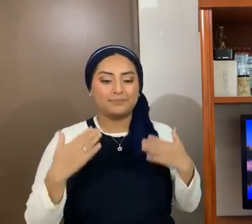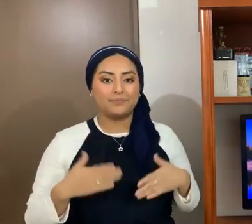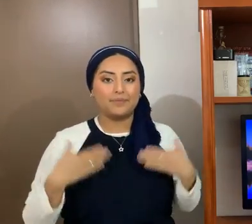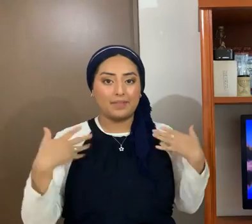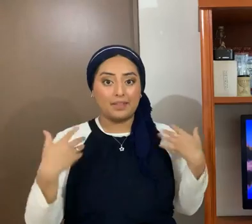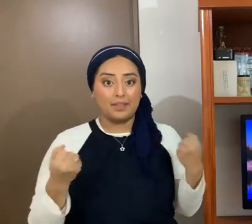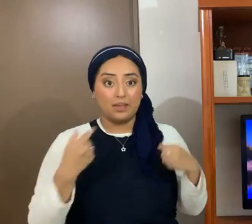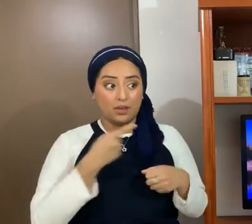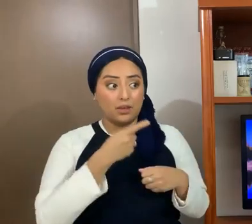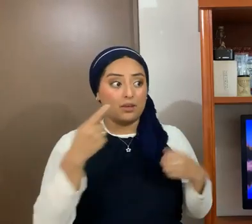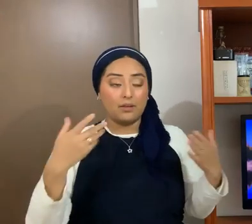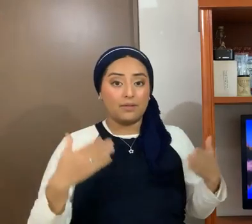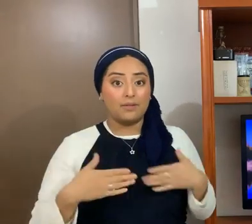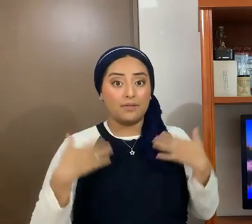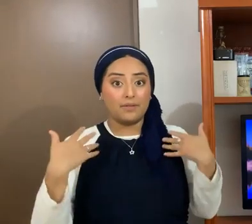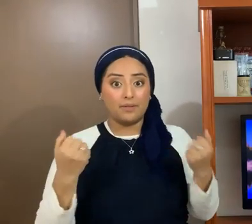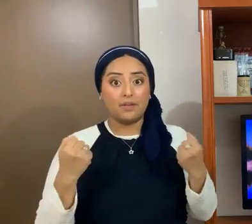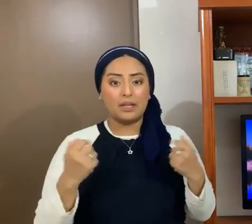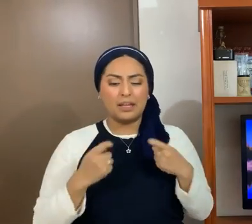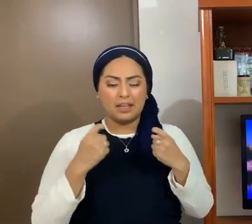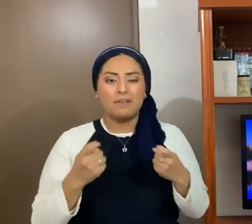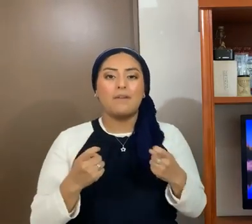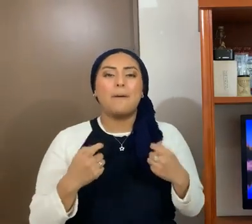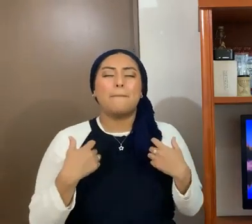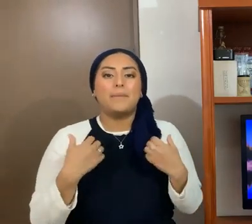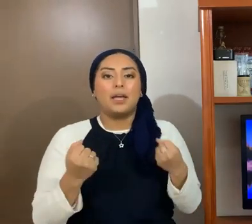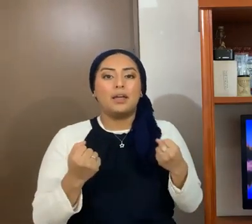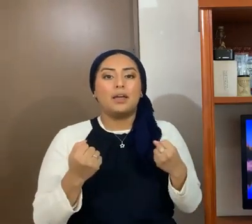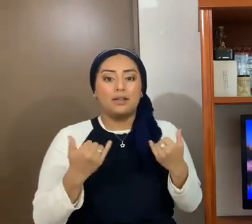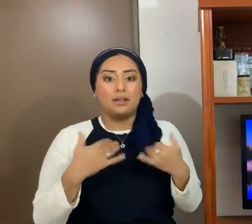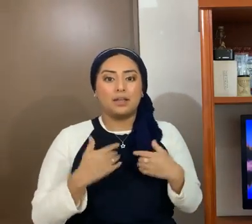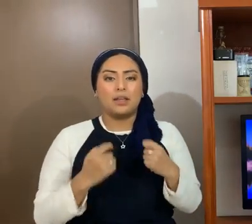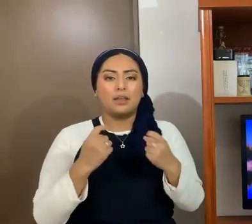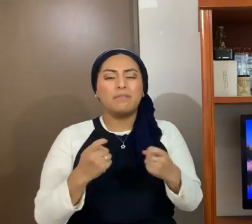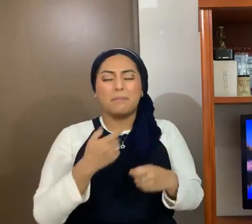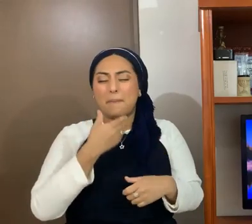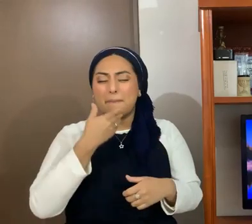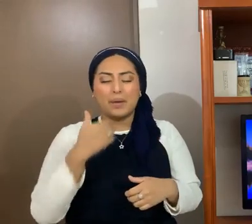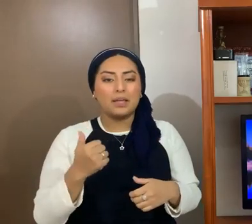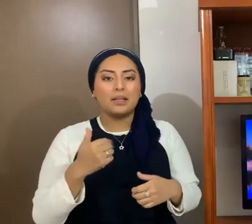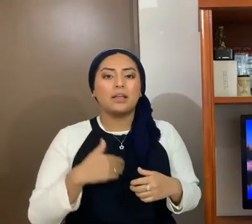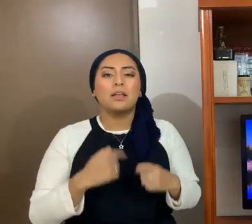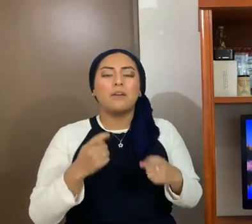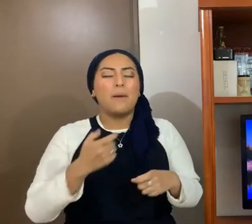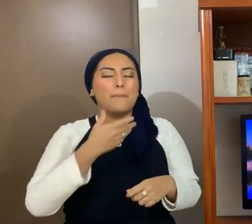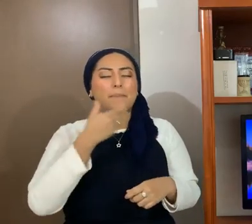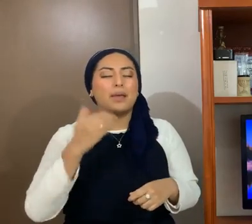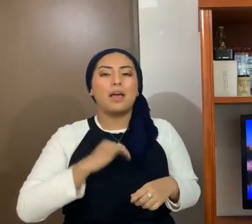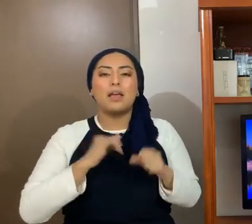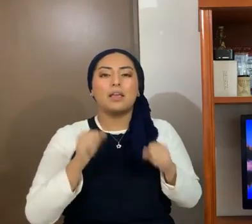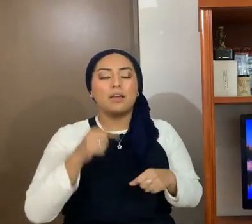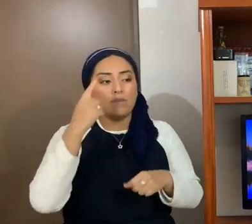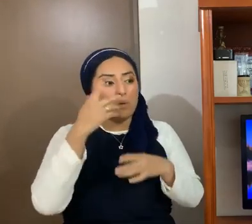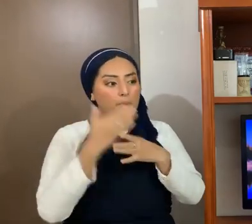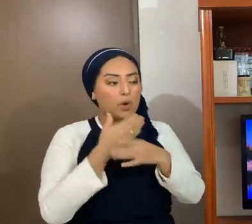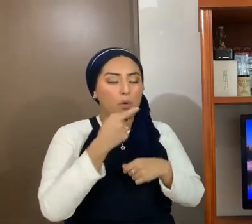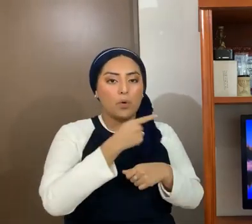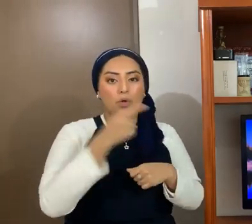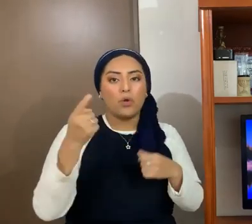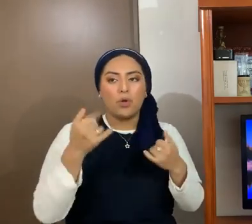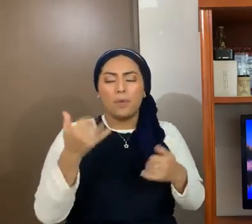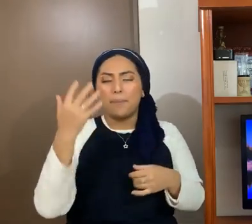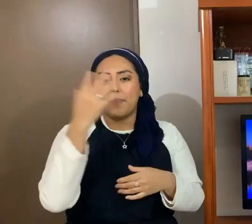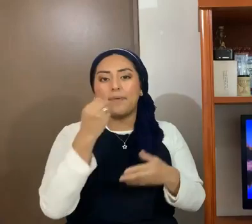¿Te estás gozando? Sí, hay que dar el extra. Yo en este momento estoy dando el extra, estoy dando lo mejor que puedo para compartirles esta